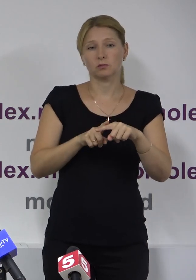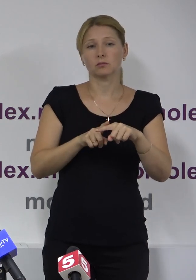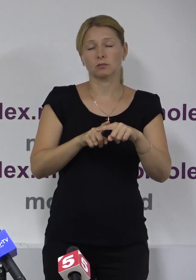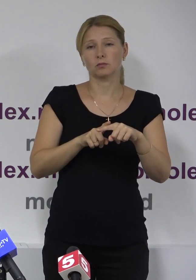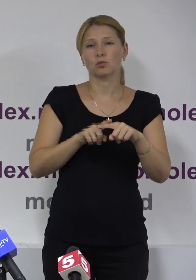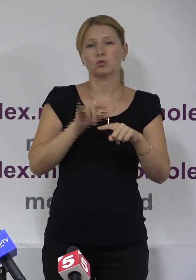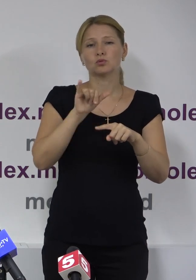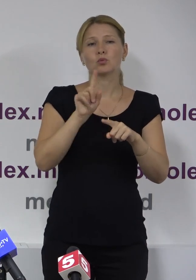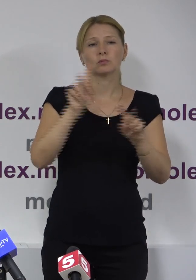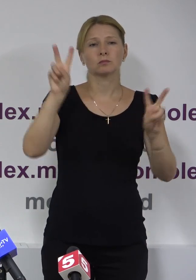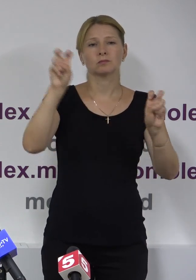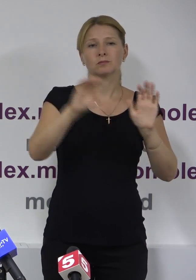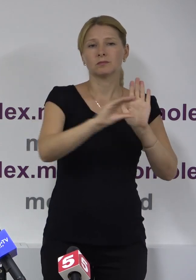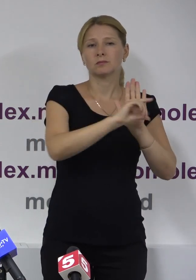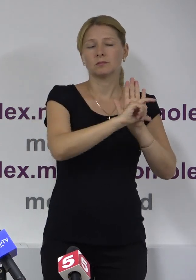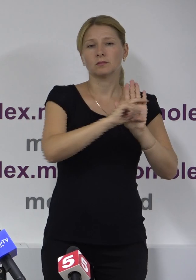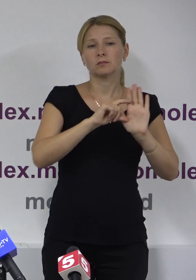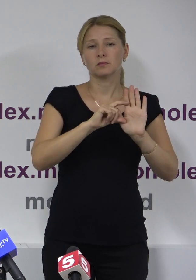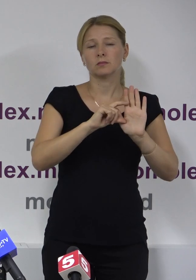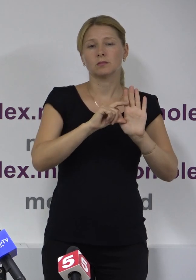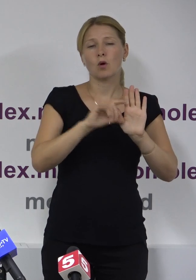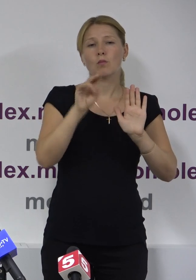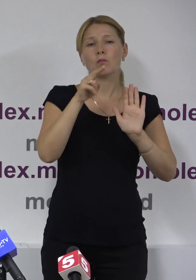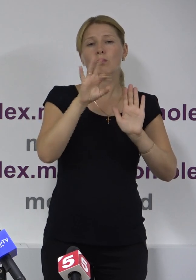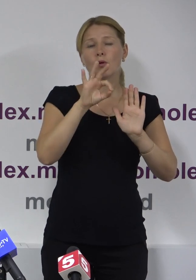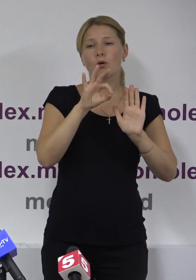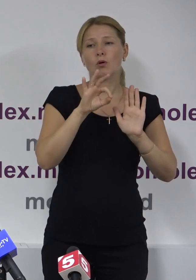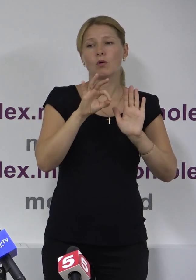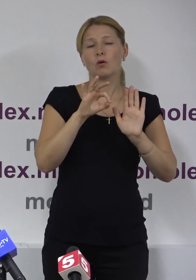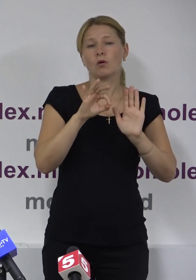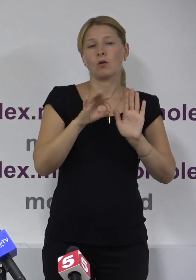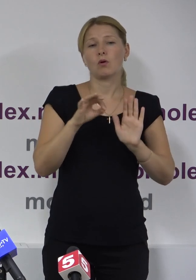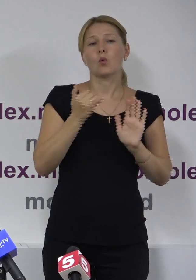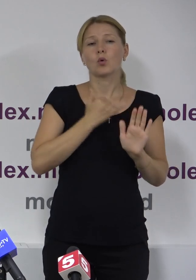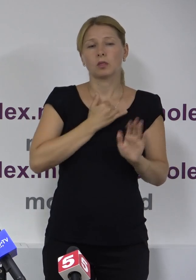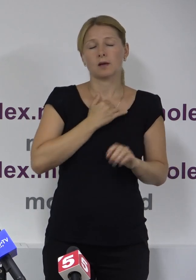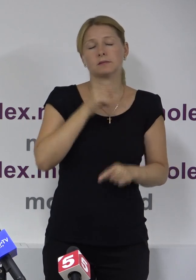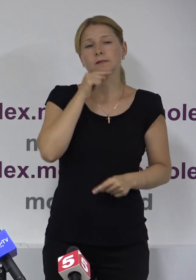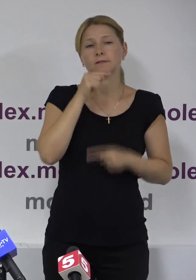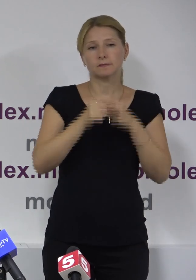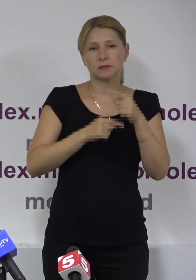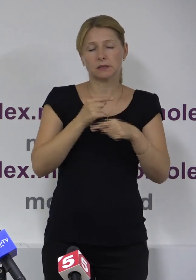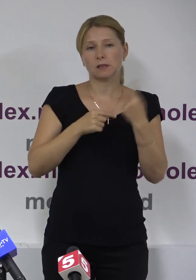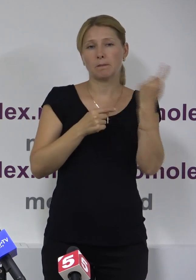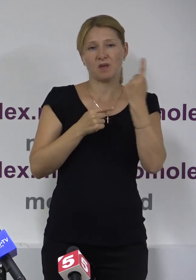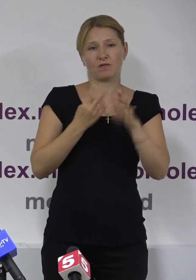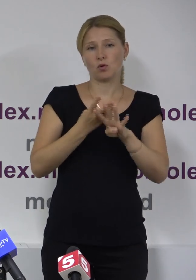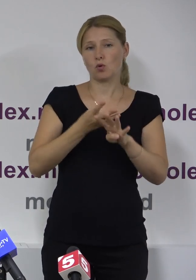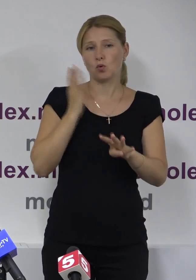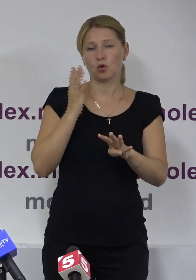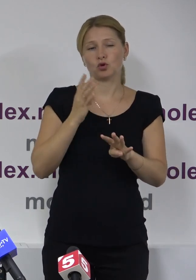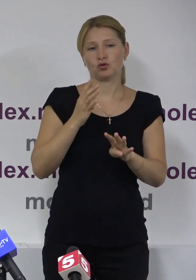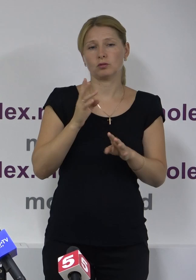conține sau se referă la următoarele aspecte. În primul rând, am ținut tradițional să avem o